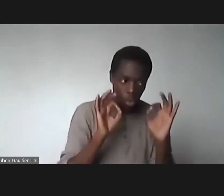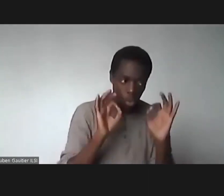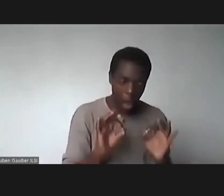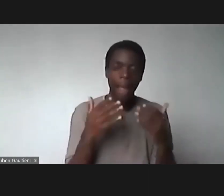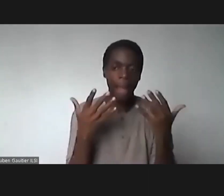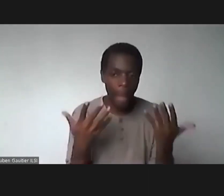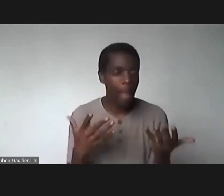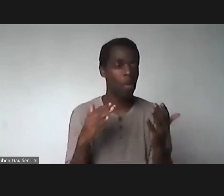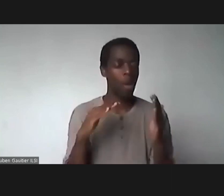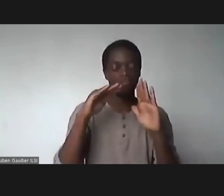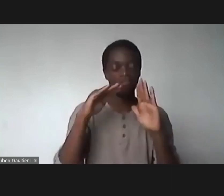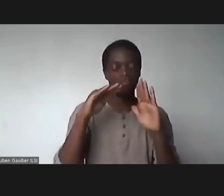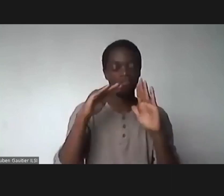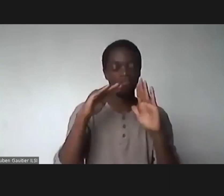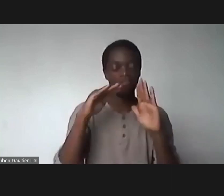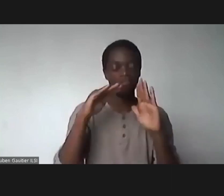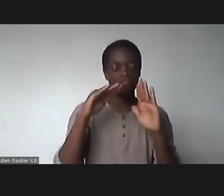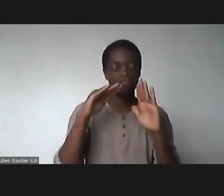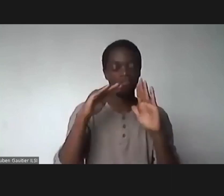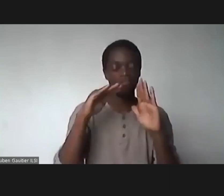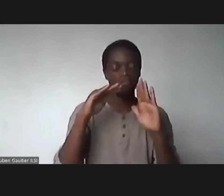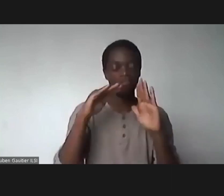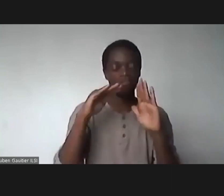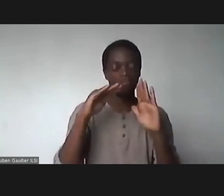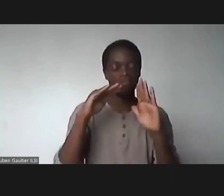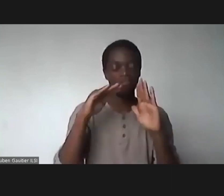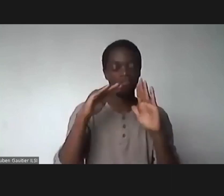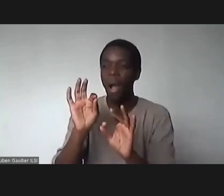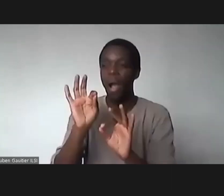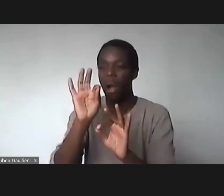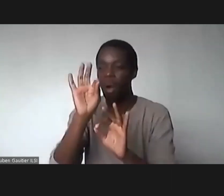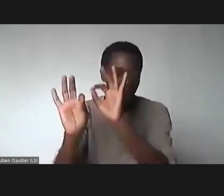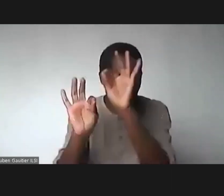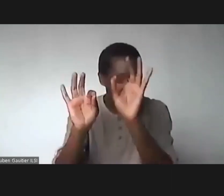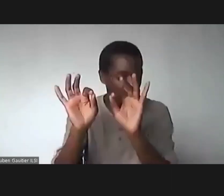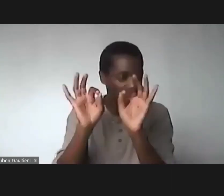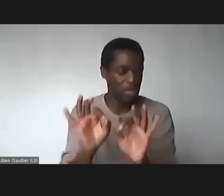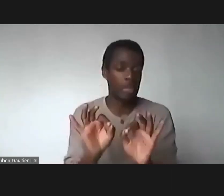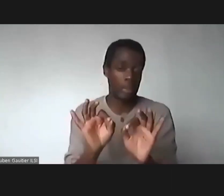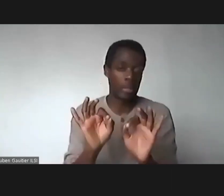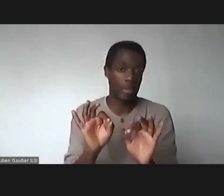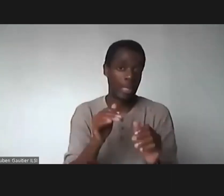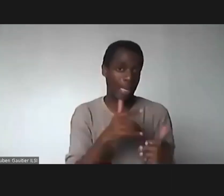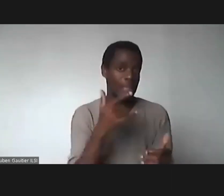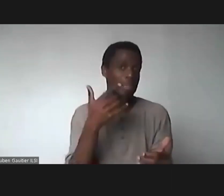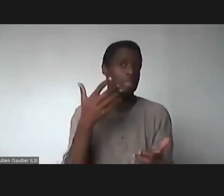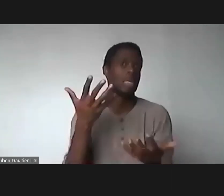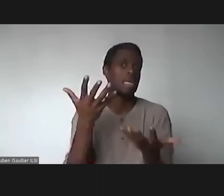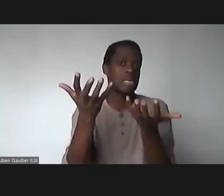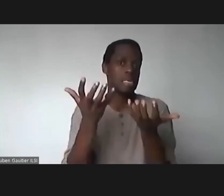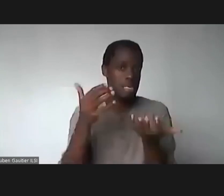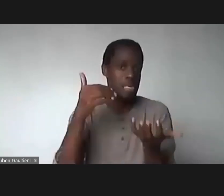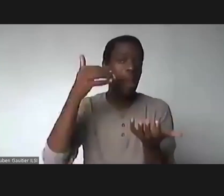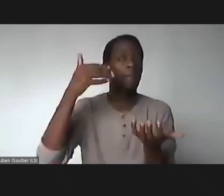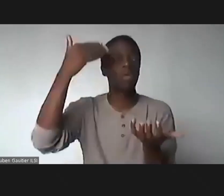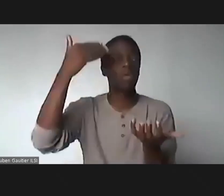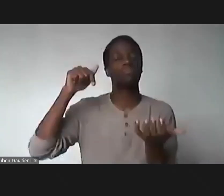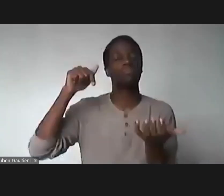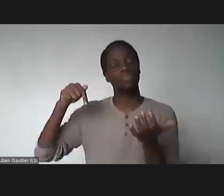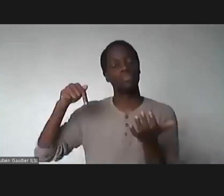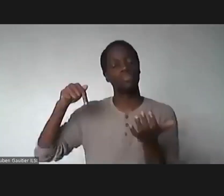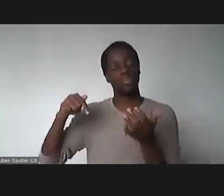hablando sobre eso dentro del Washington Group como para tener esas múltiples discapacidades. Como un trabajo